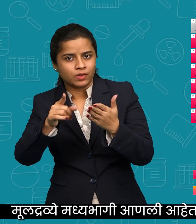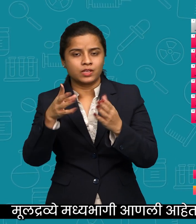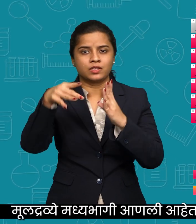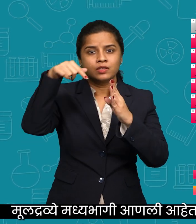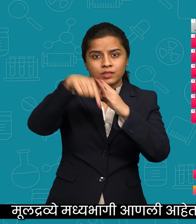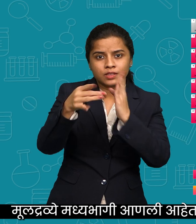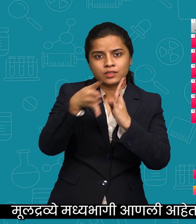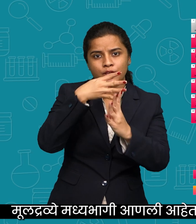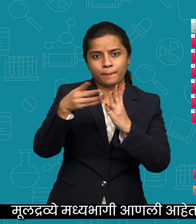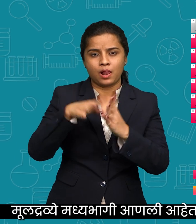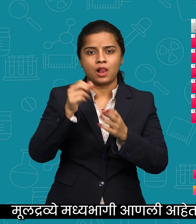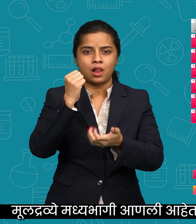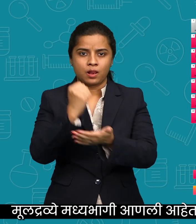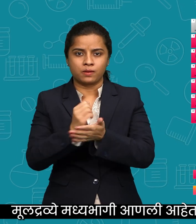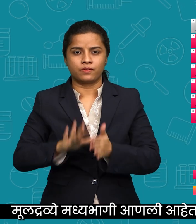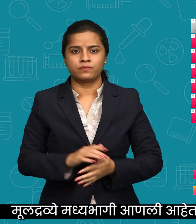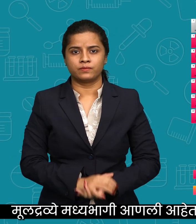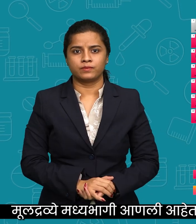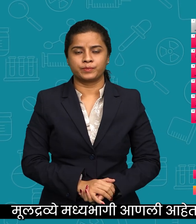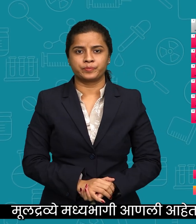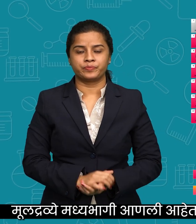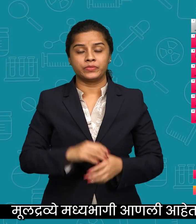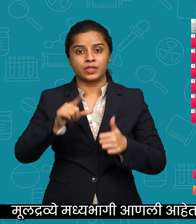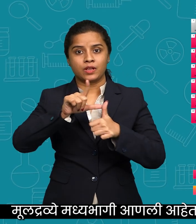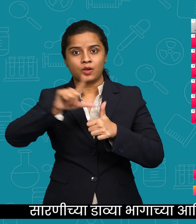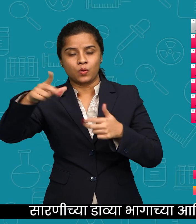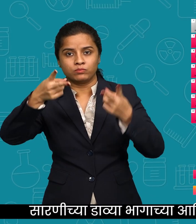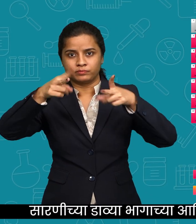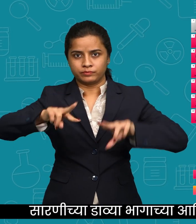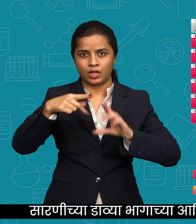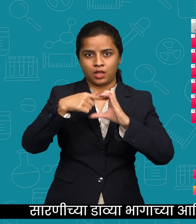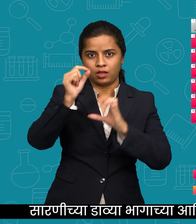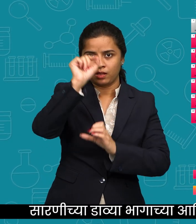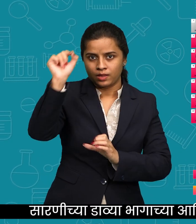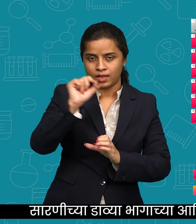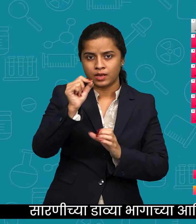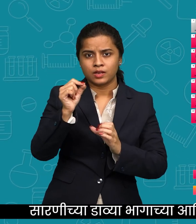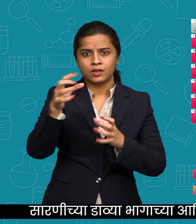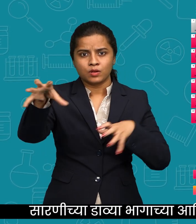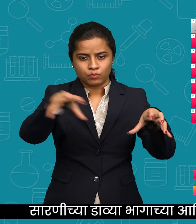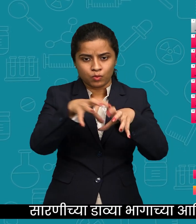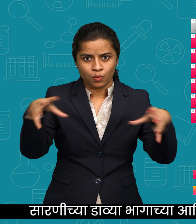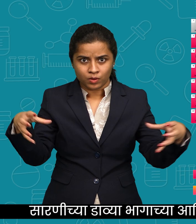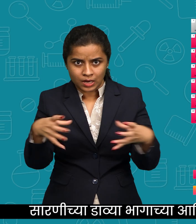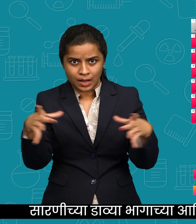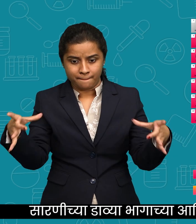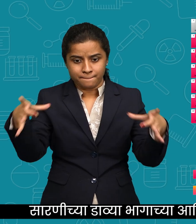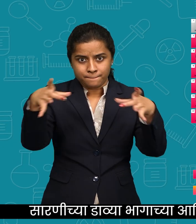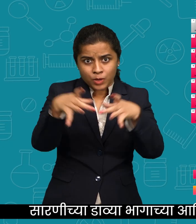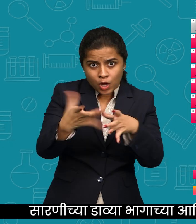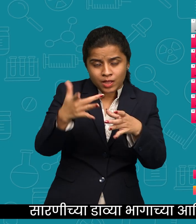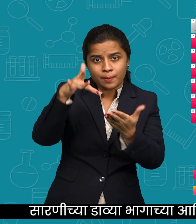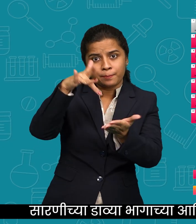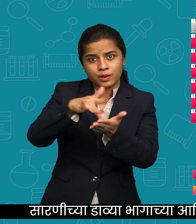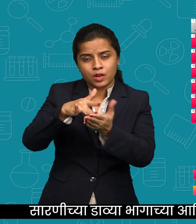मध्यभागी आणली आहेत, कारण संक्रमण मूलद्रव्यांचे गुणधर्म नियतकालिक सारणीच्या डाव्या भागाच्या आणि उजव्या भागाच्या घटकांच्या